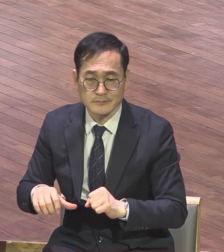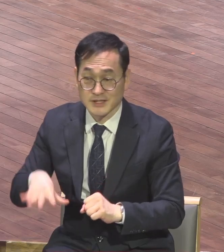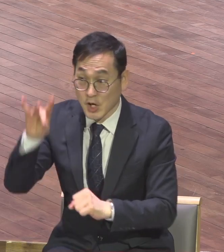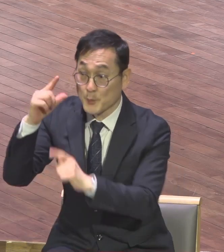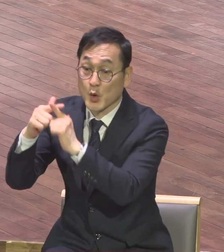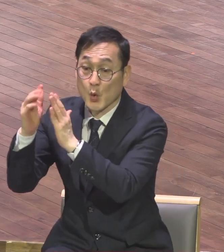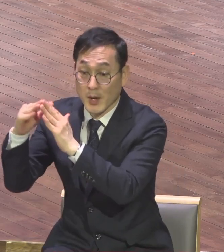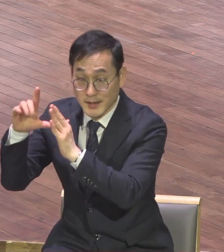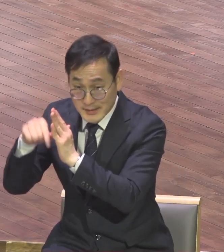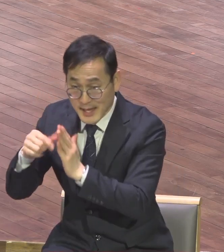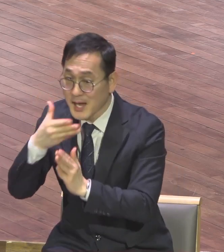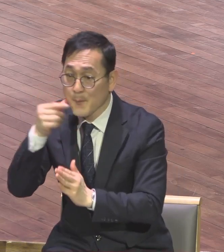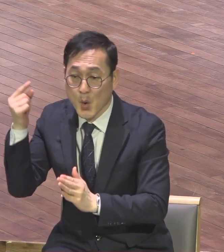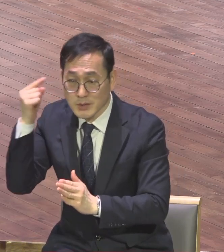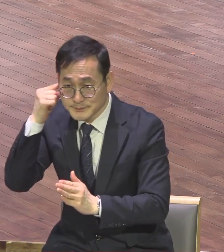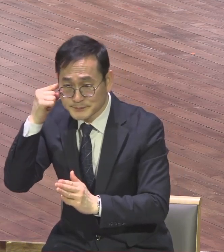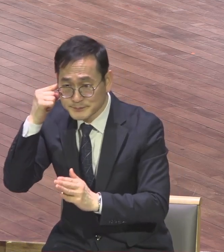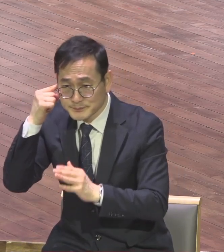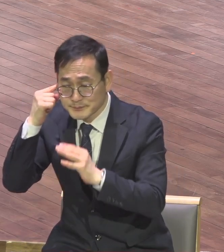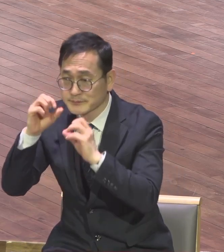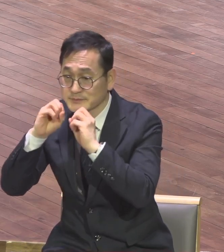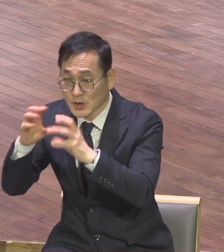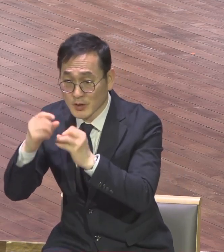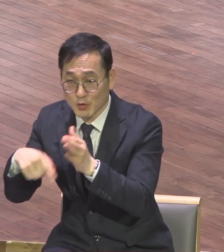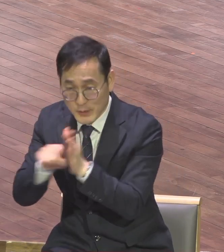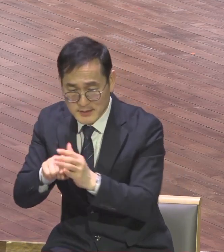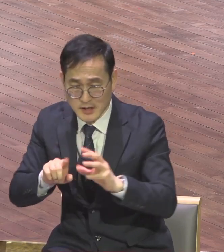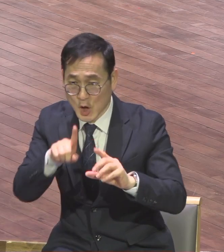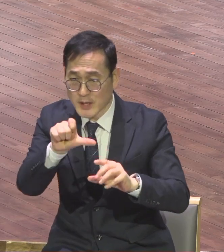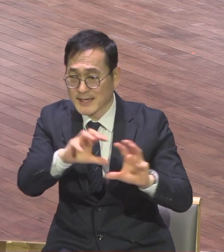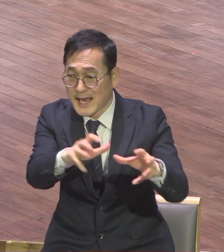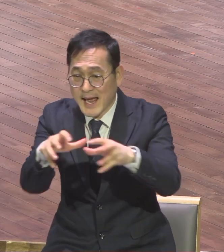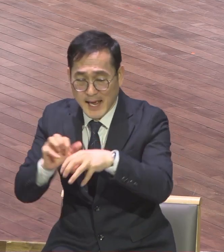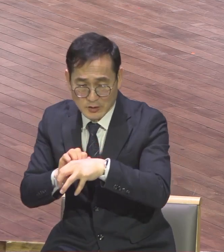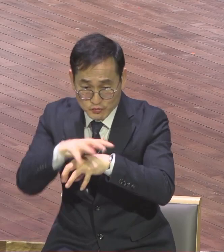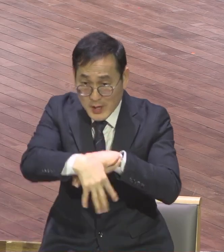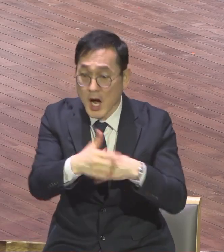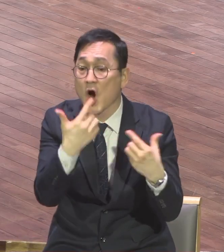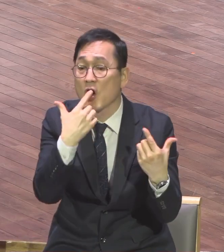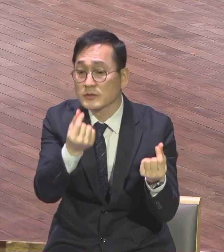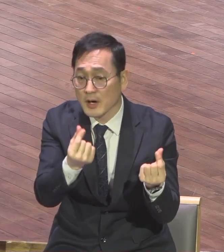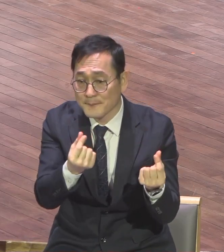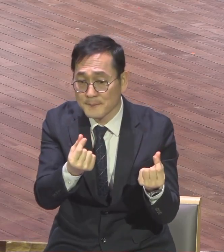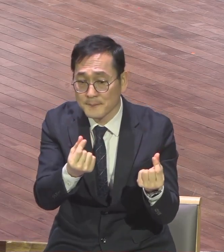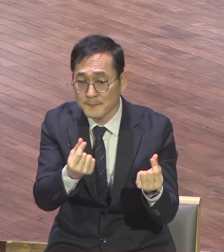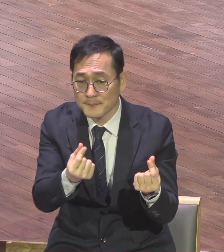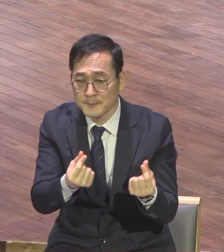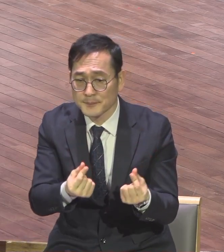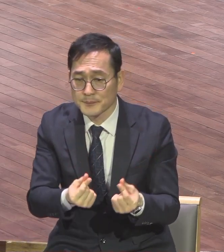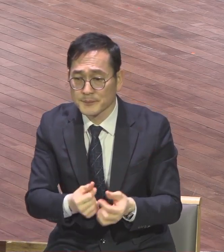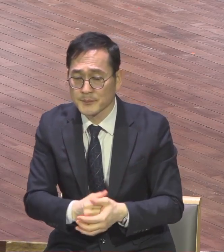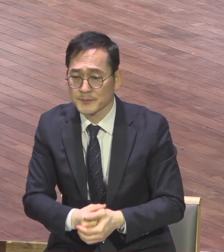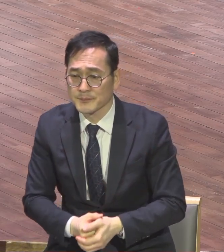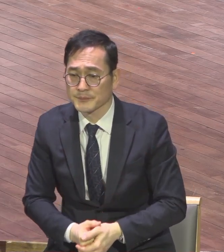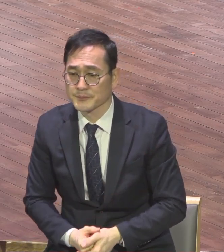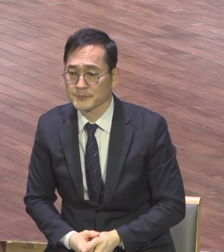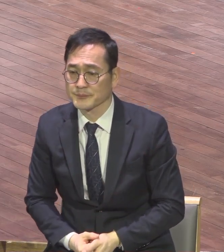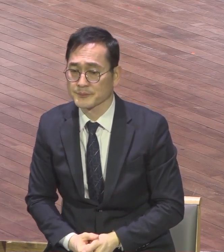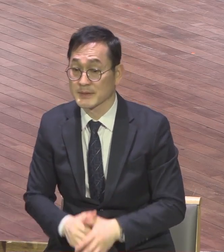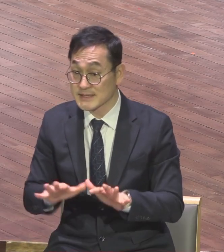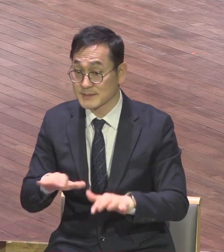운동할 생명걸 제자를 보내셨듯 예수 그리스도가 나의 모든 것이라 고백하는 예원의 성도들에게